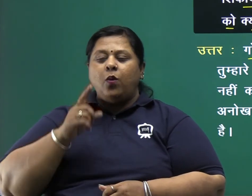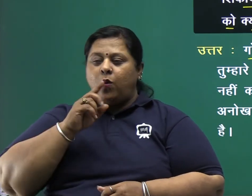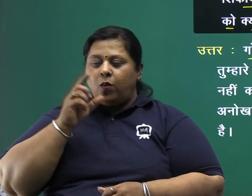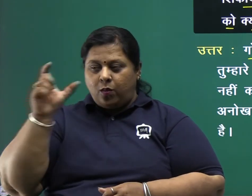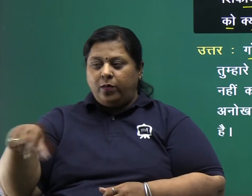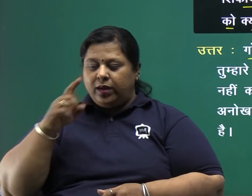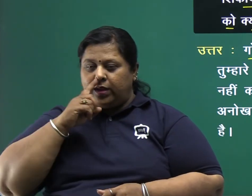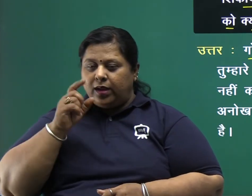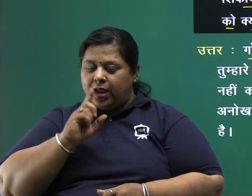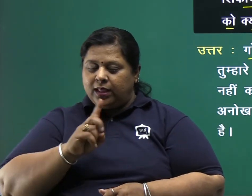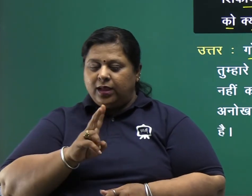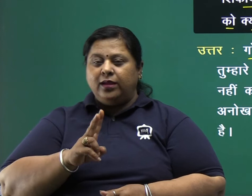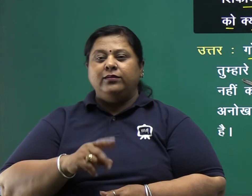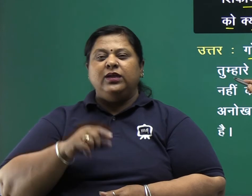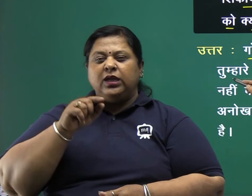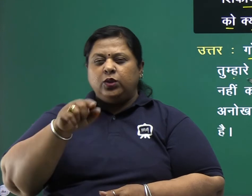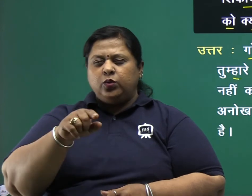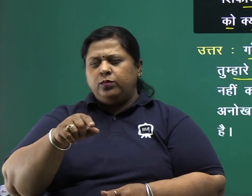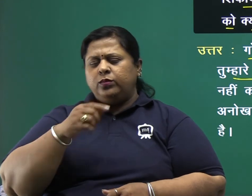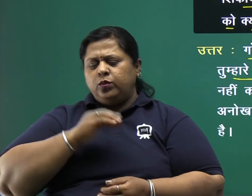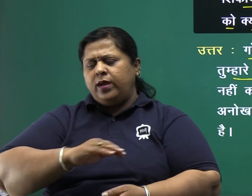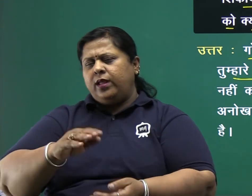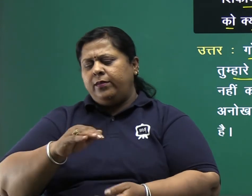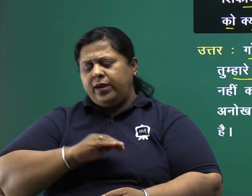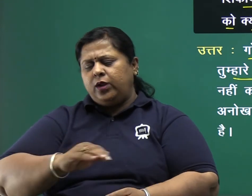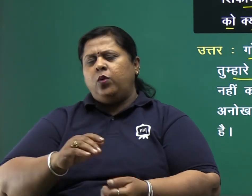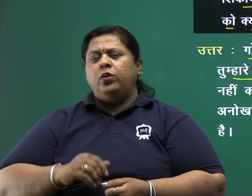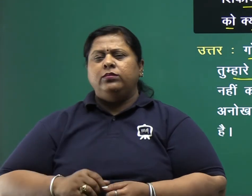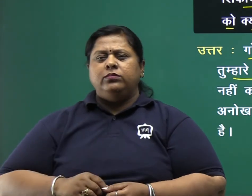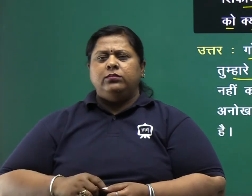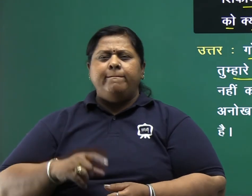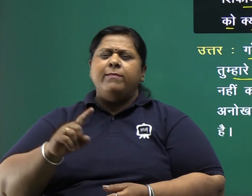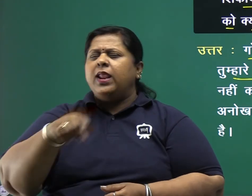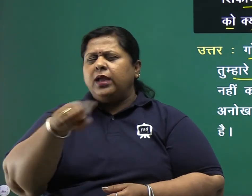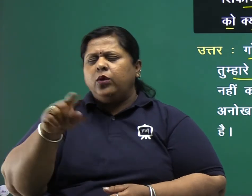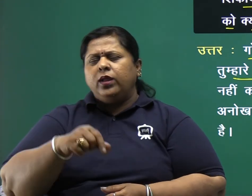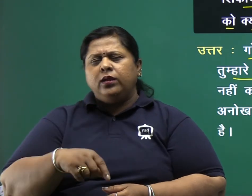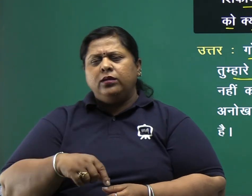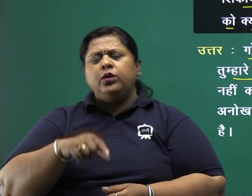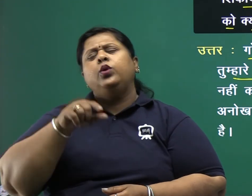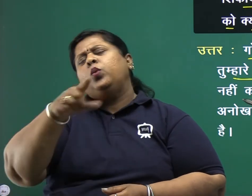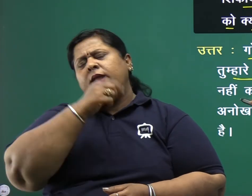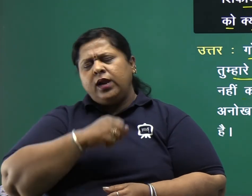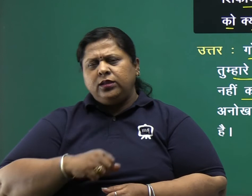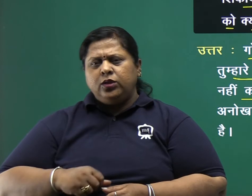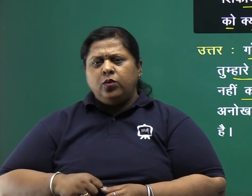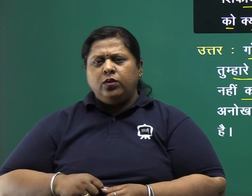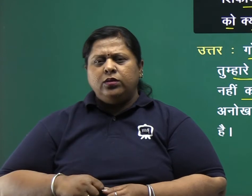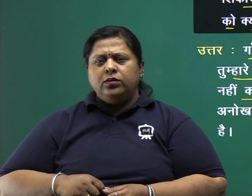है तुम तुम्हारे बेटे को मना क्यों नहीं करती